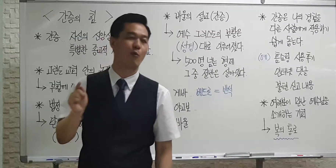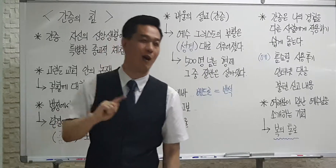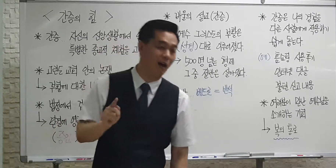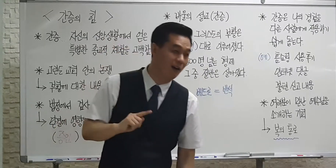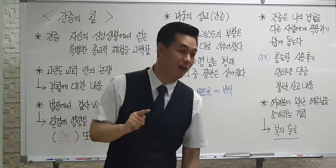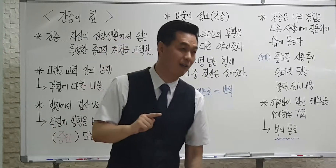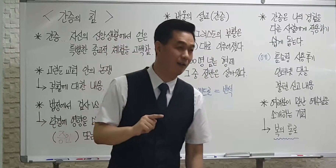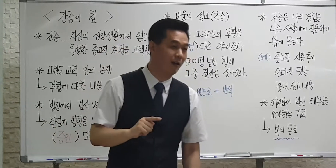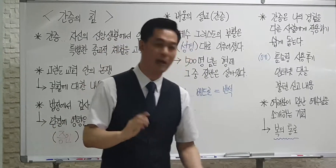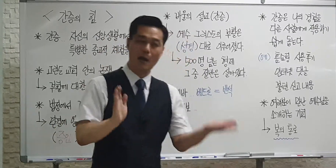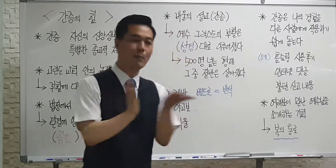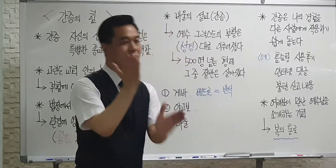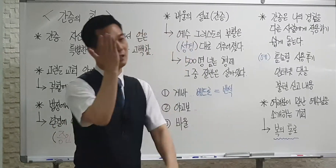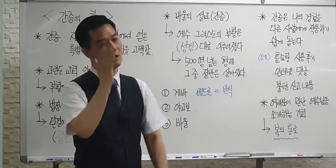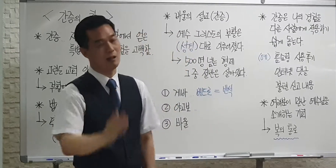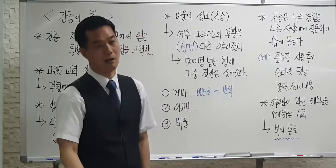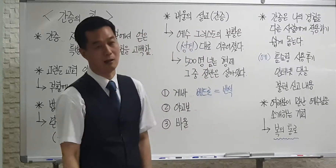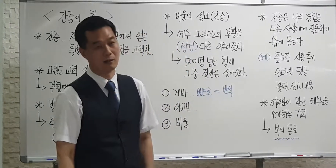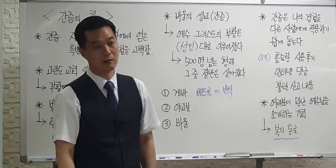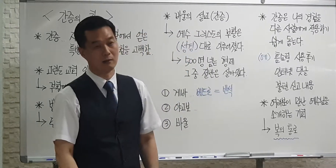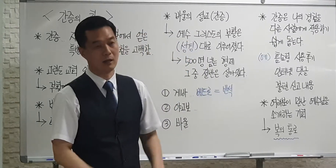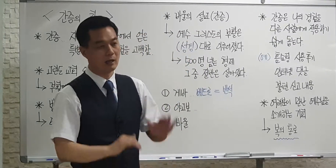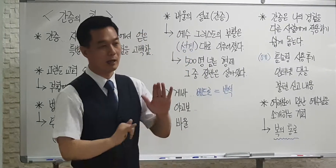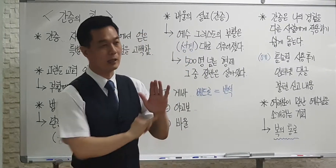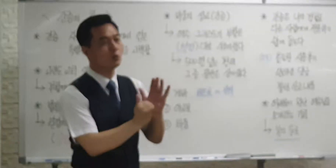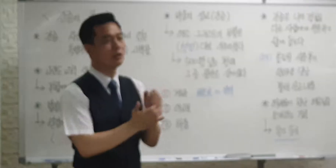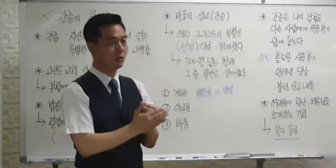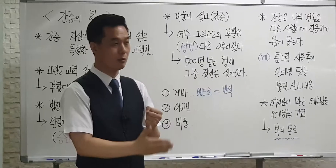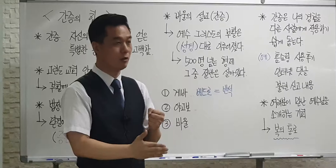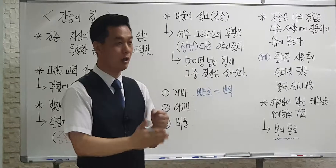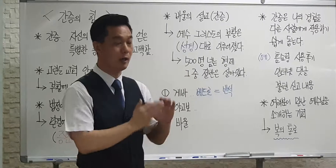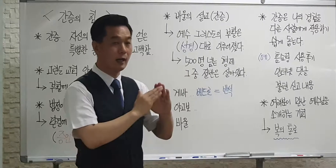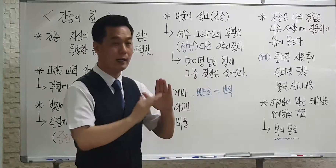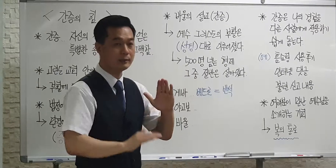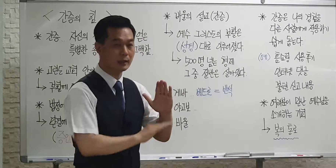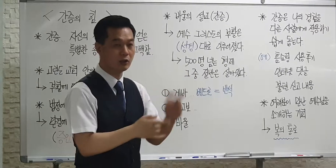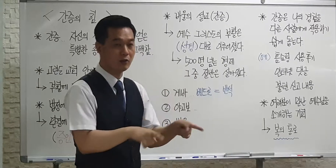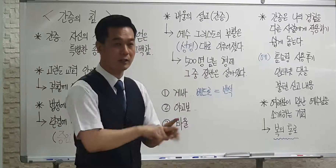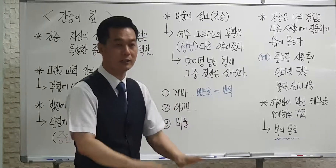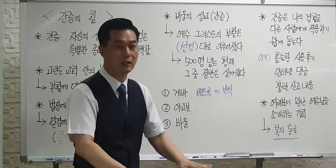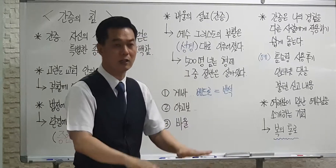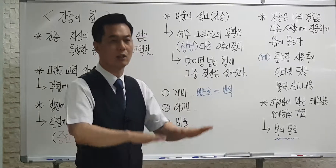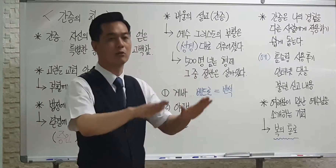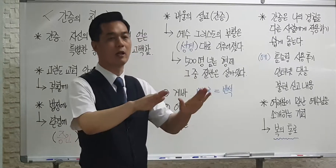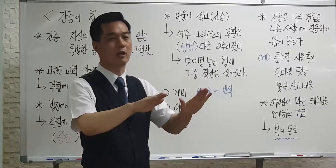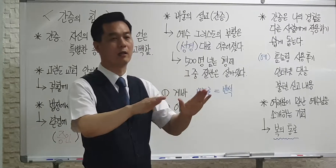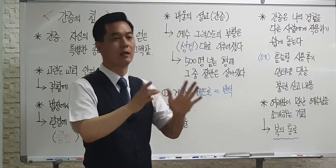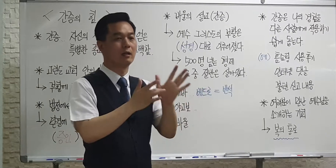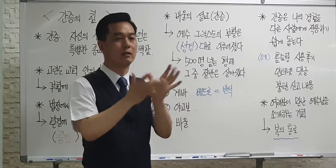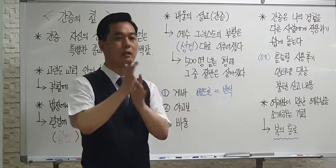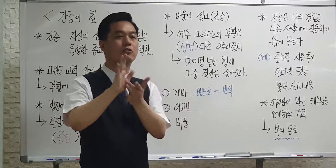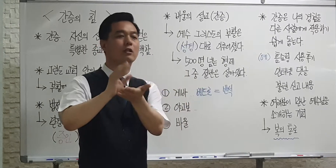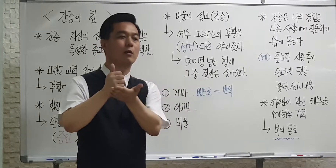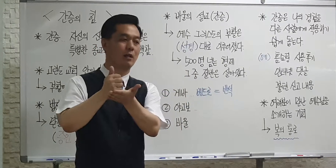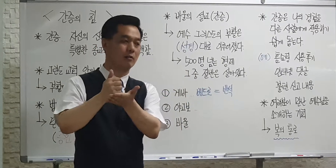뭐야? 그냥 안 맞잖아. 가족이기 때문에, 한 가정에서 같이 자랐기 때문에 예수님에 대해서